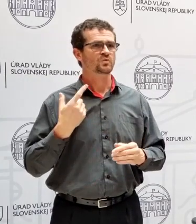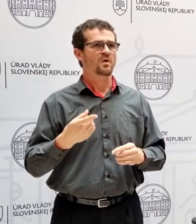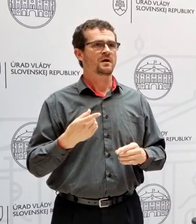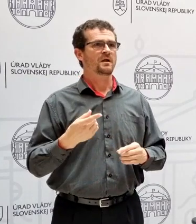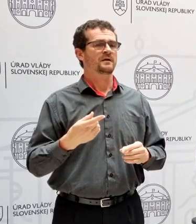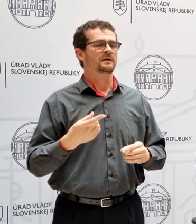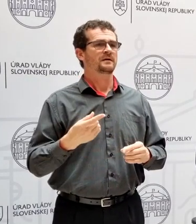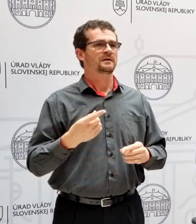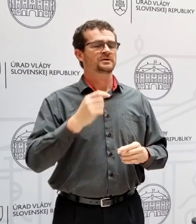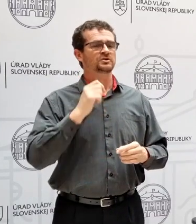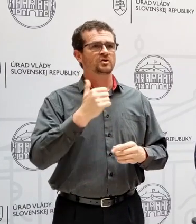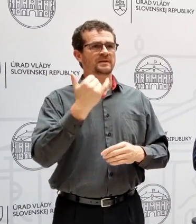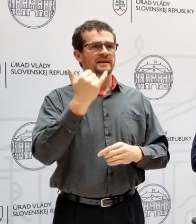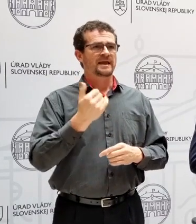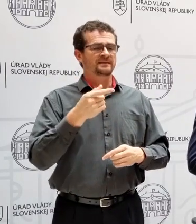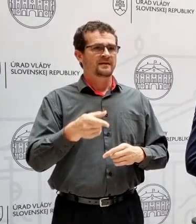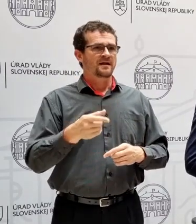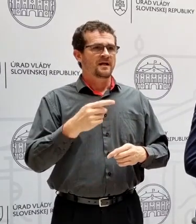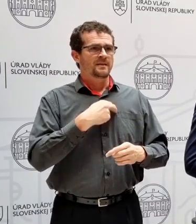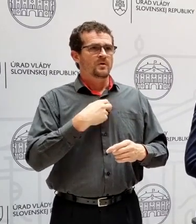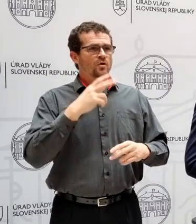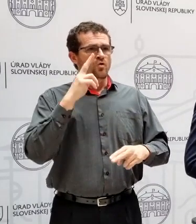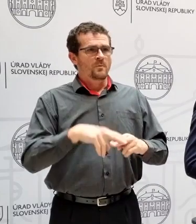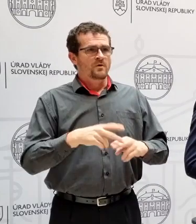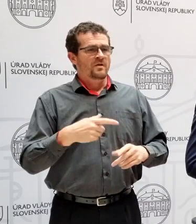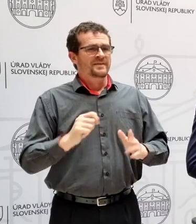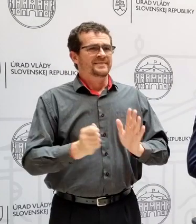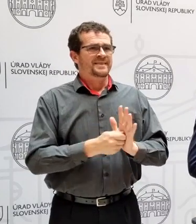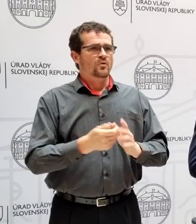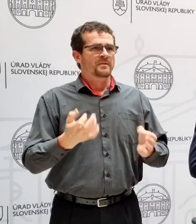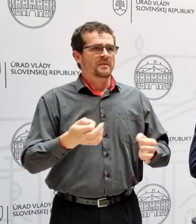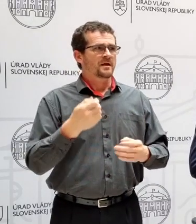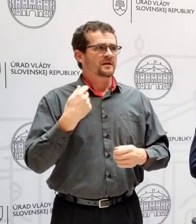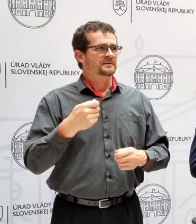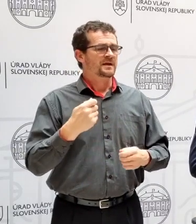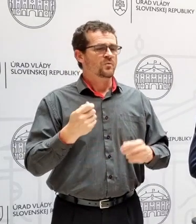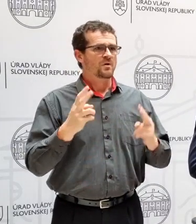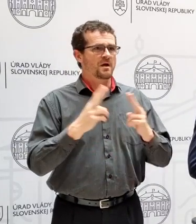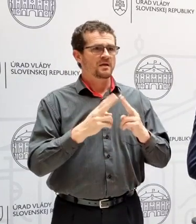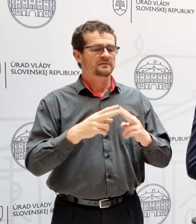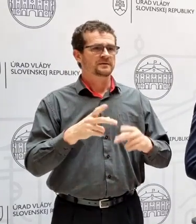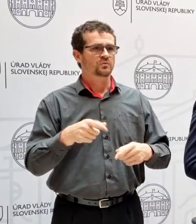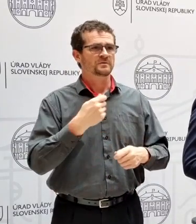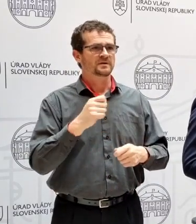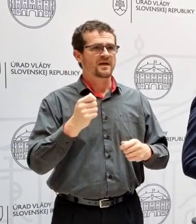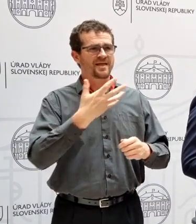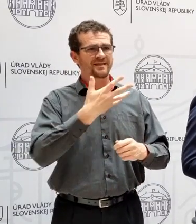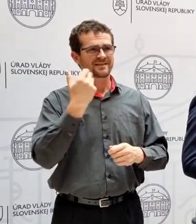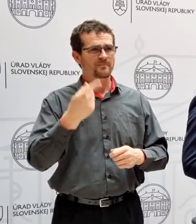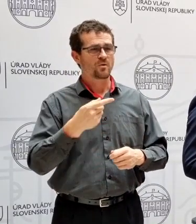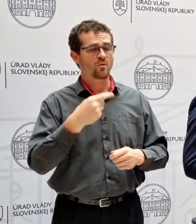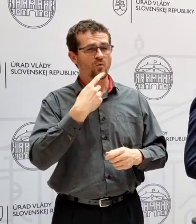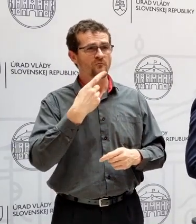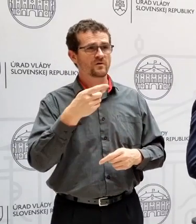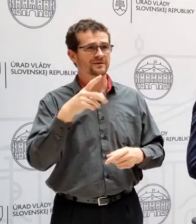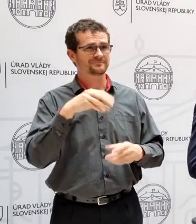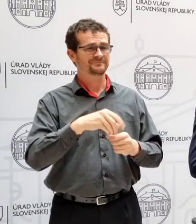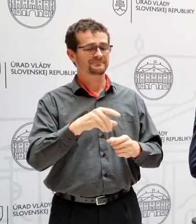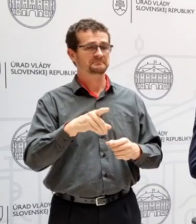Jednoducho, žiaden riaditeľ nemocnice dobrovoľne si nekúpil nejakú drahú elektrínu alebo drahé teplo. Čiže dostali sa do